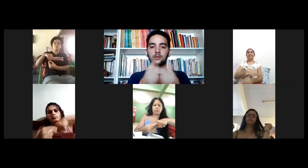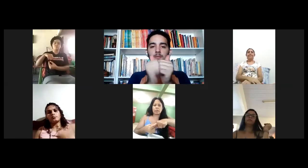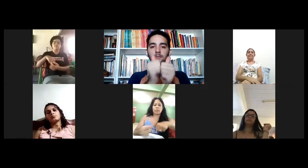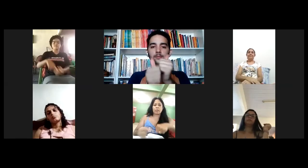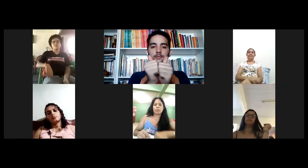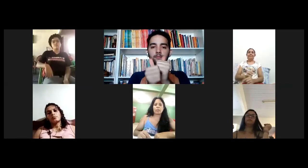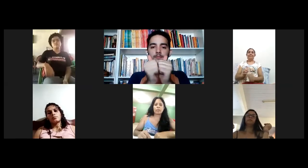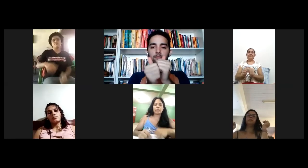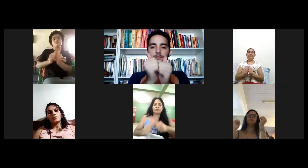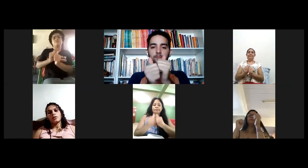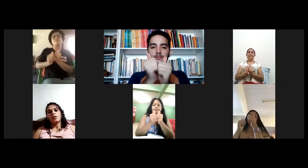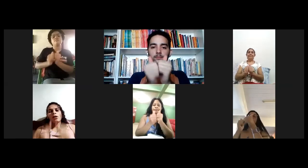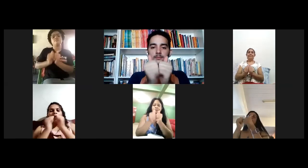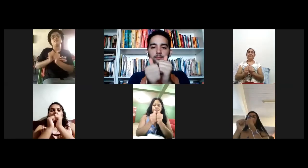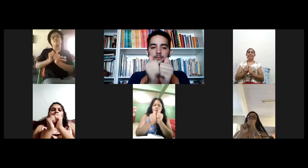arroz,